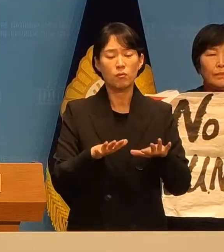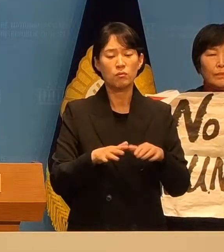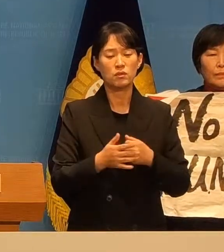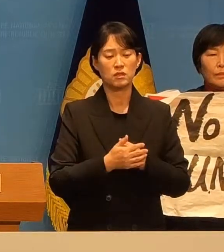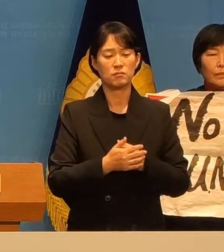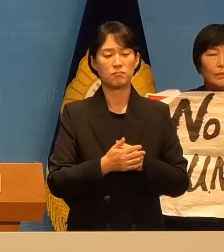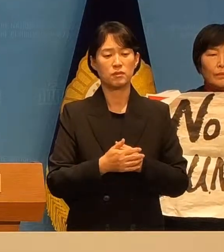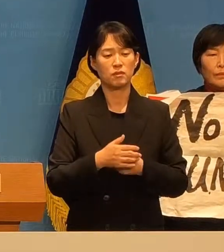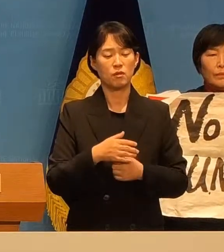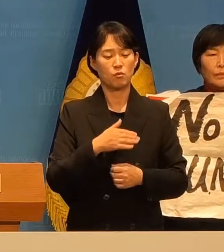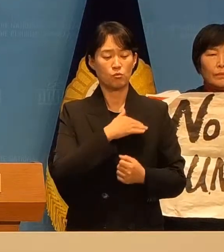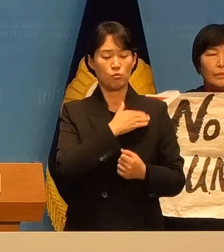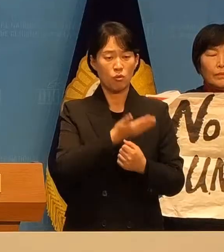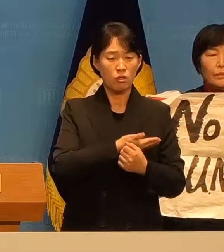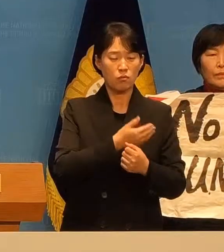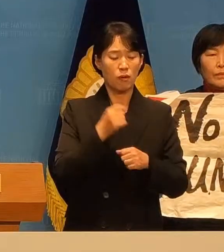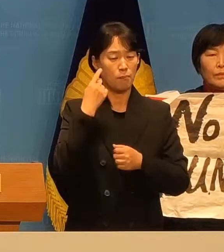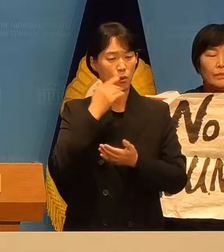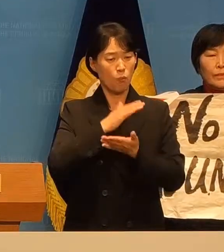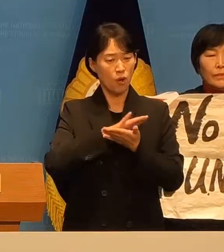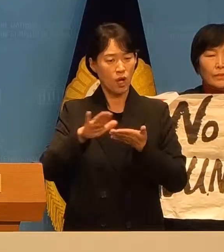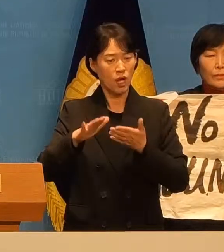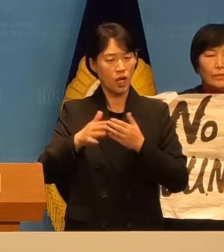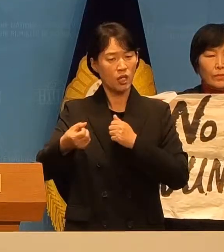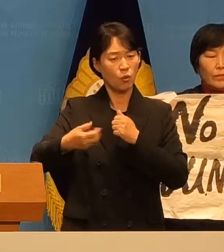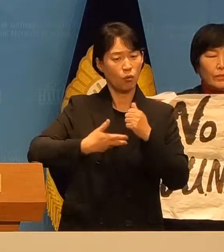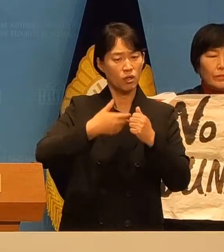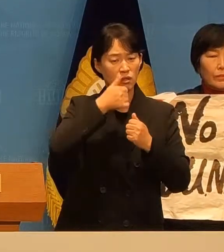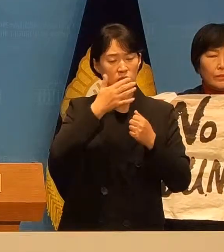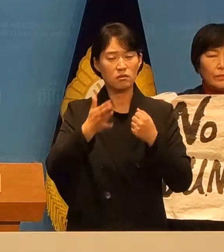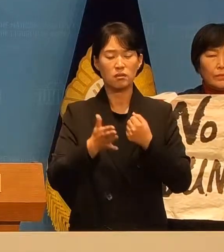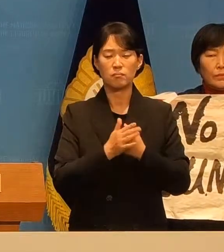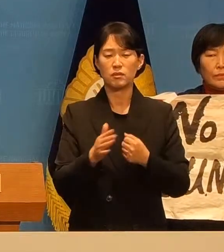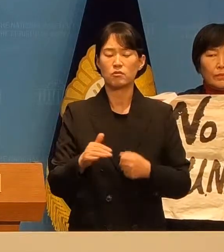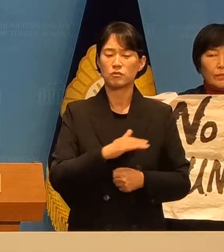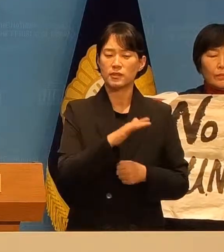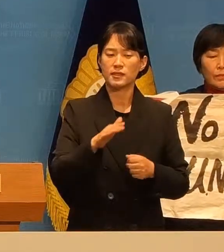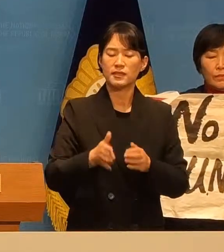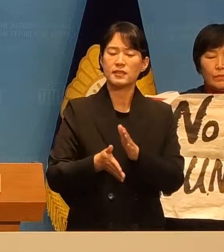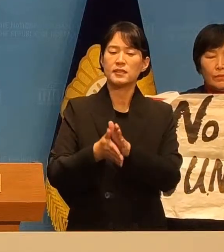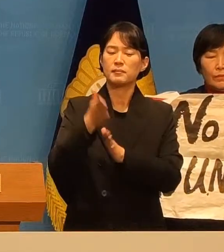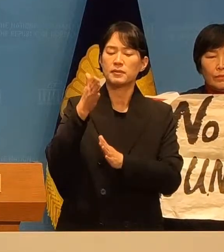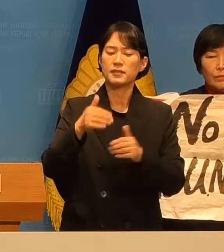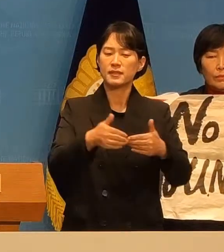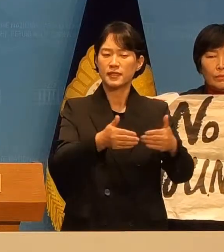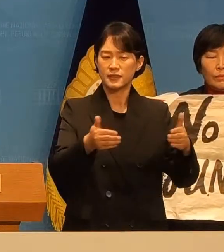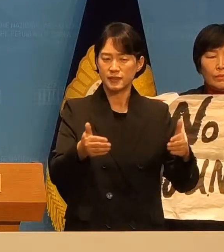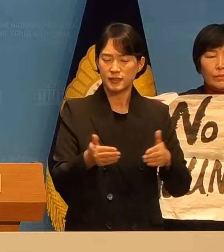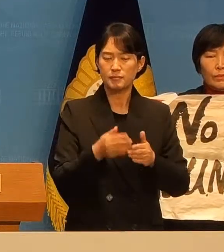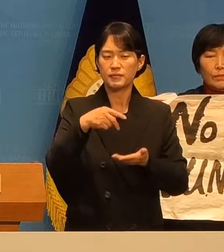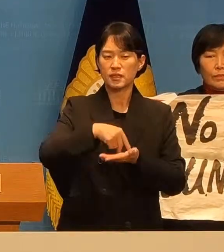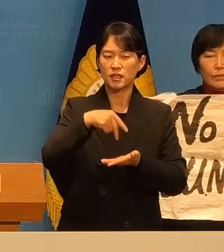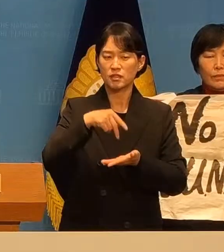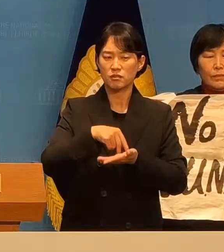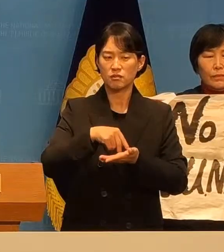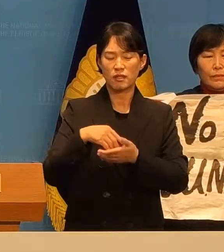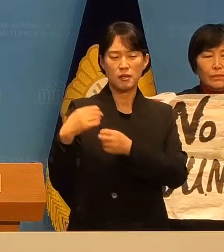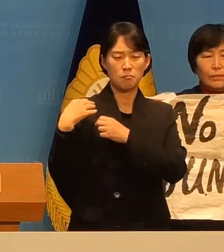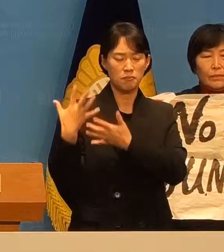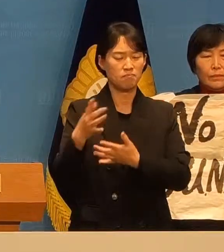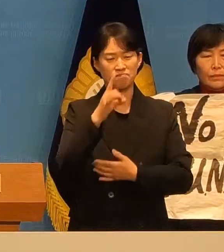주권과 평화에 영향을 줬기 때문에 우리 시민단체로서는 이것은 거의 묵과할 수